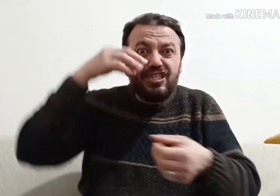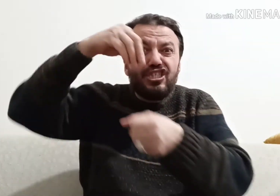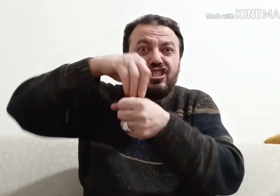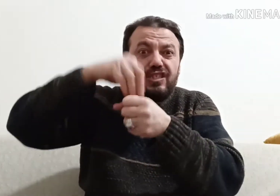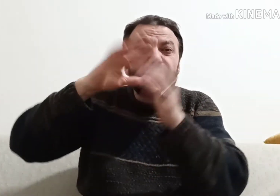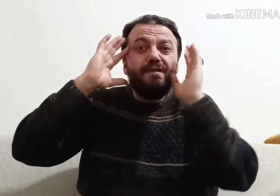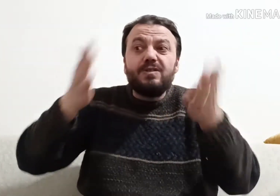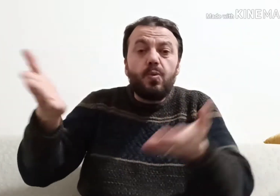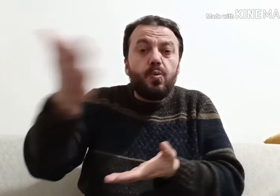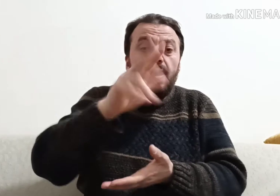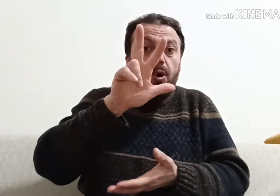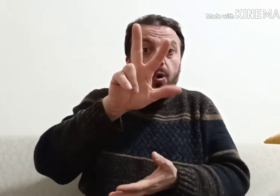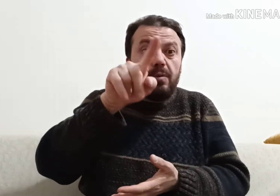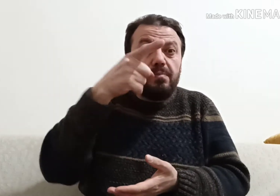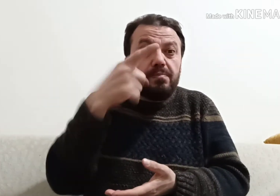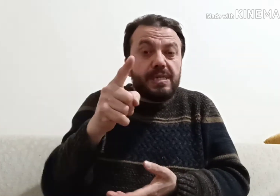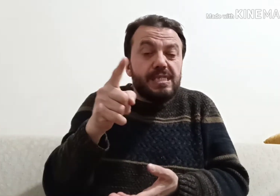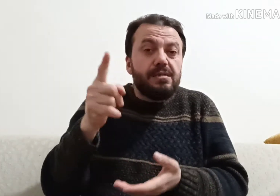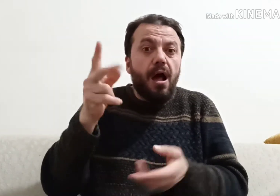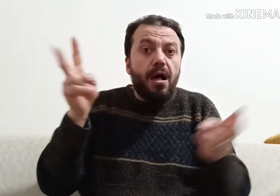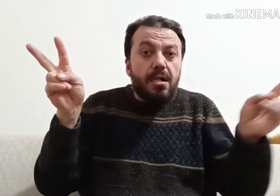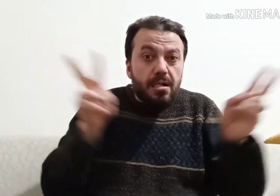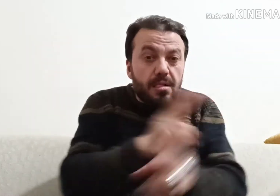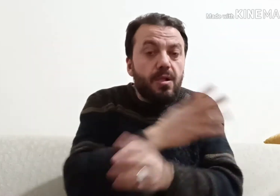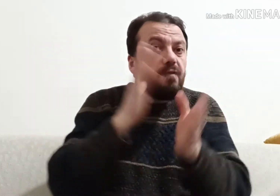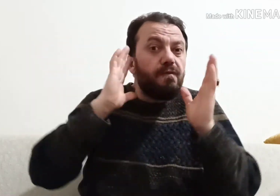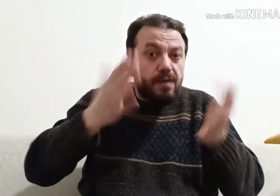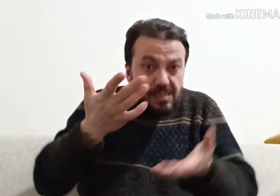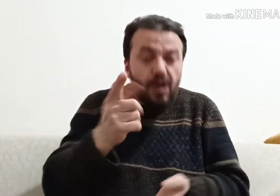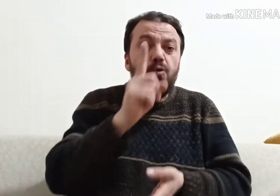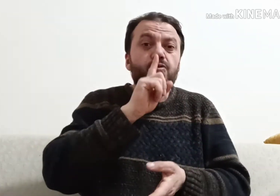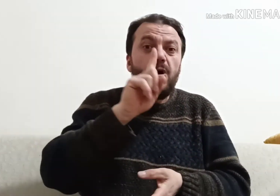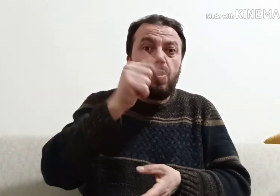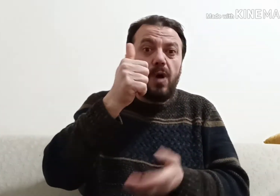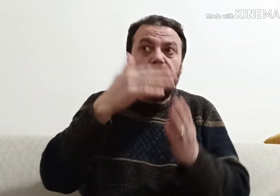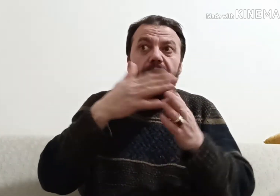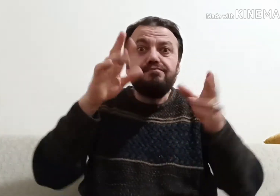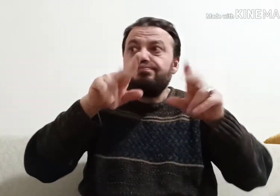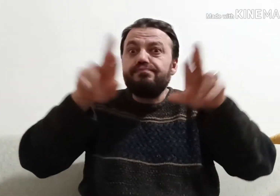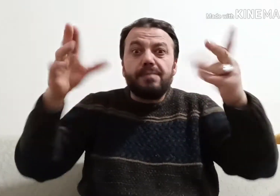olacak kişi sayısı çok az oluyor, çok fazla yaralı olduğu için.